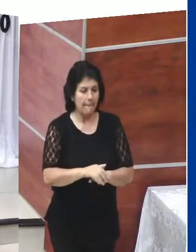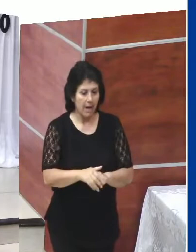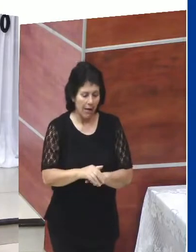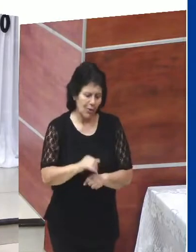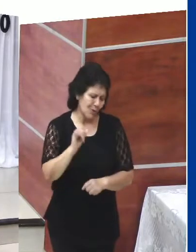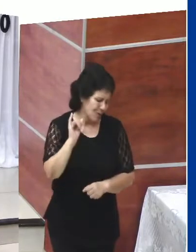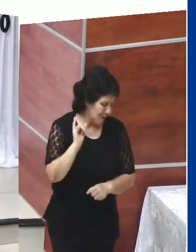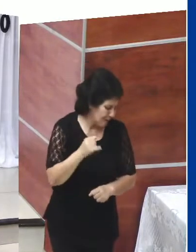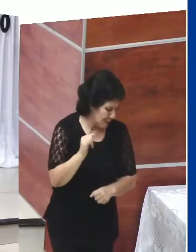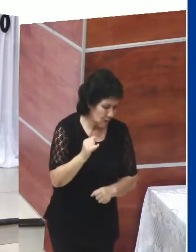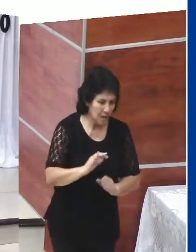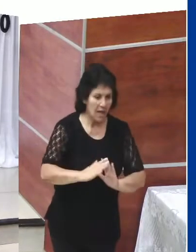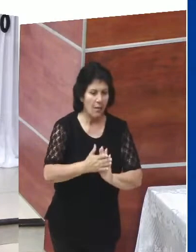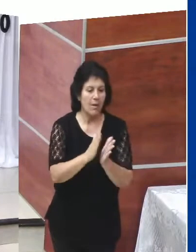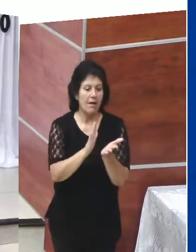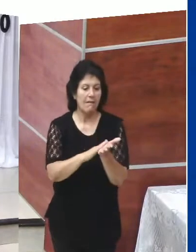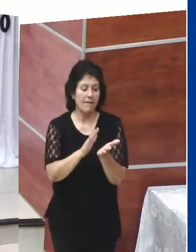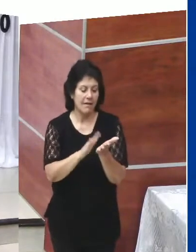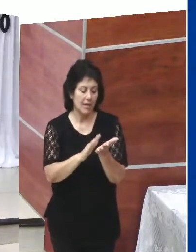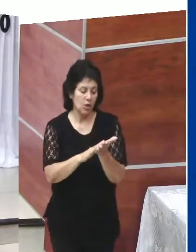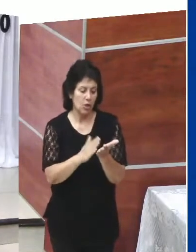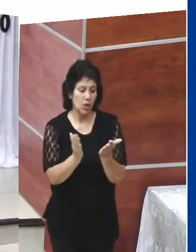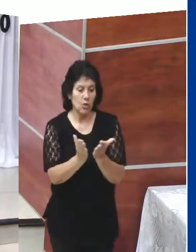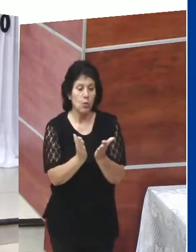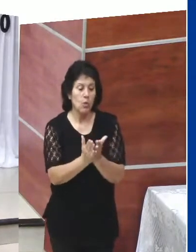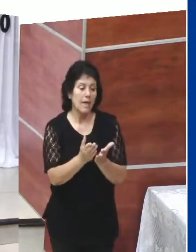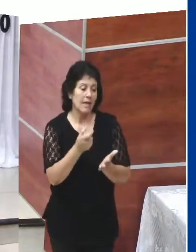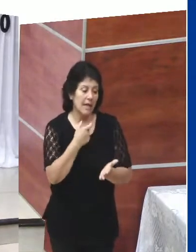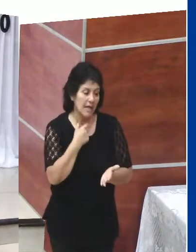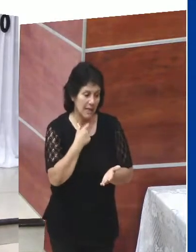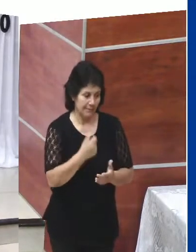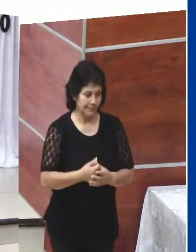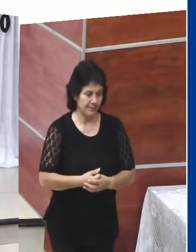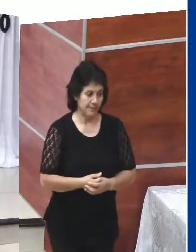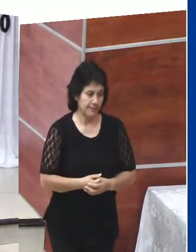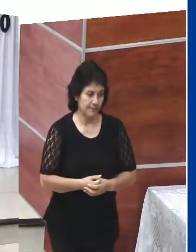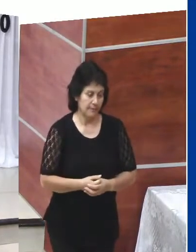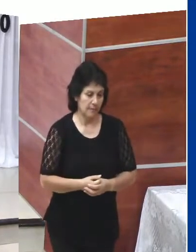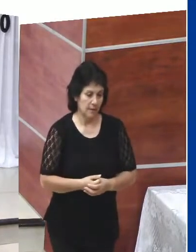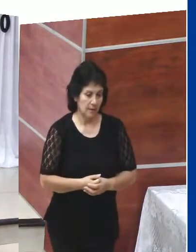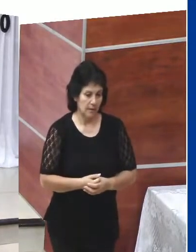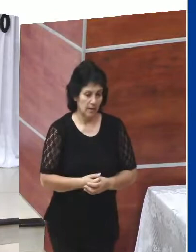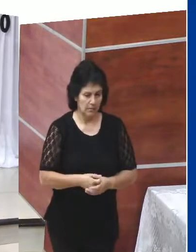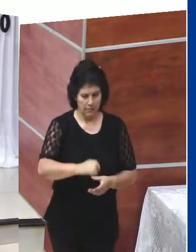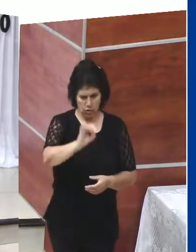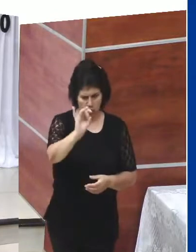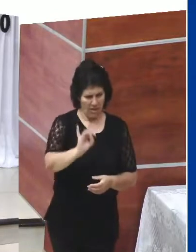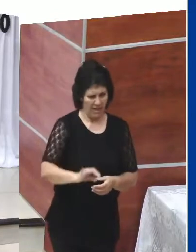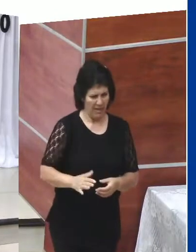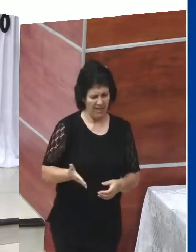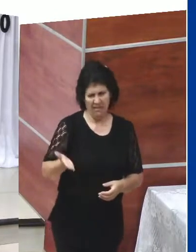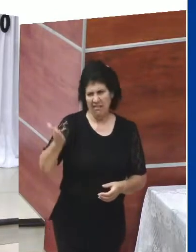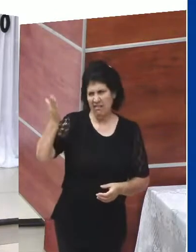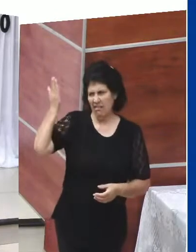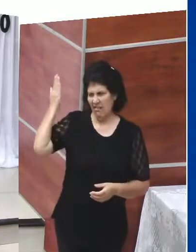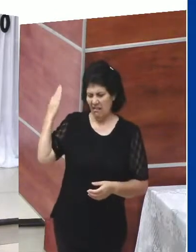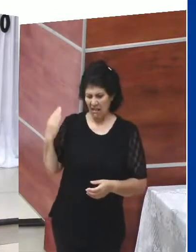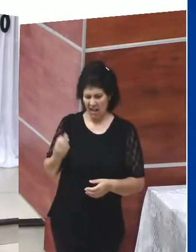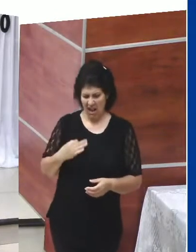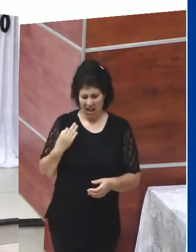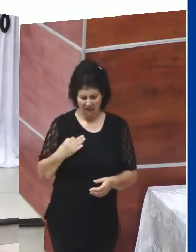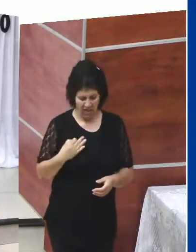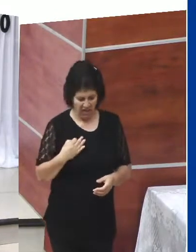la palabra de Dios. No es suficiente la vivencia, no es suficiente el pasado. Como dice